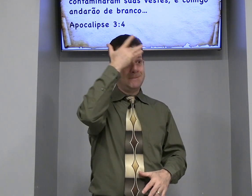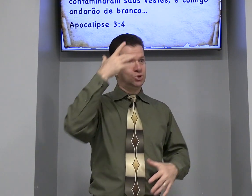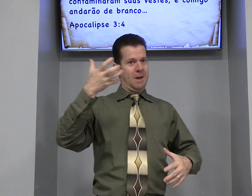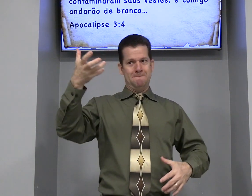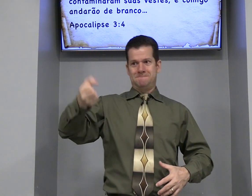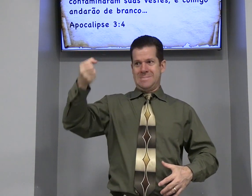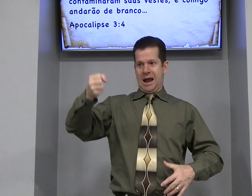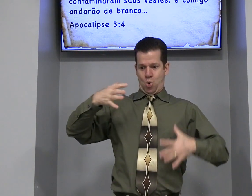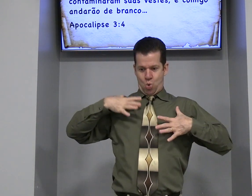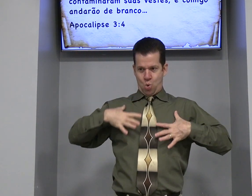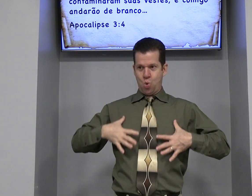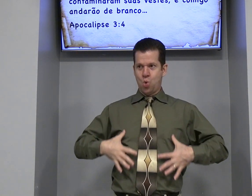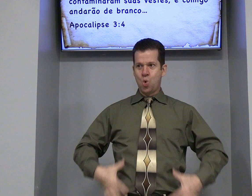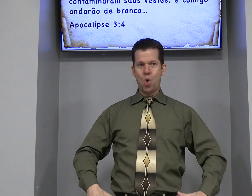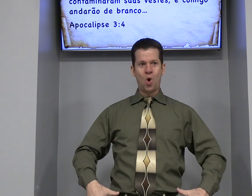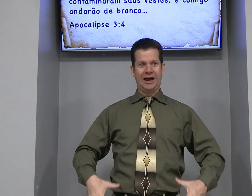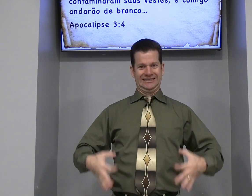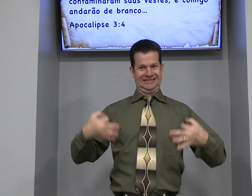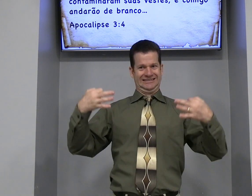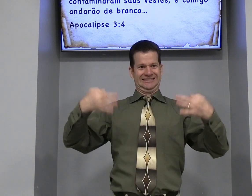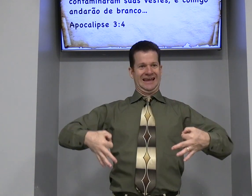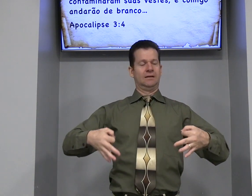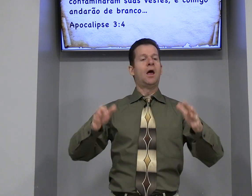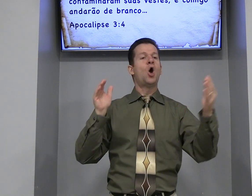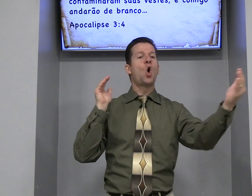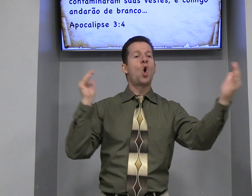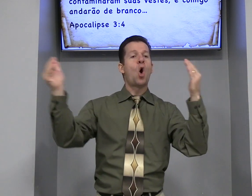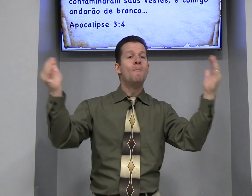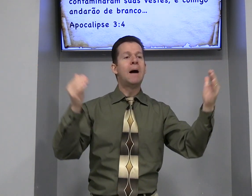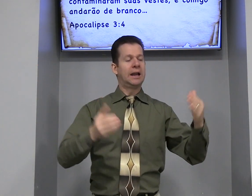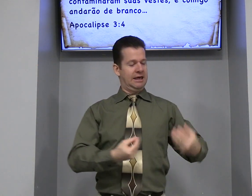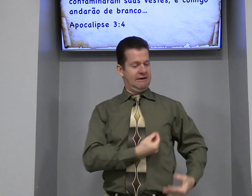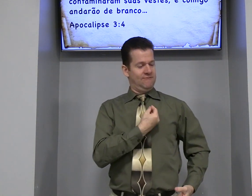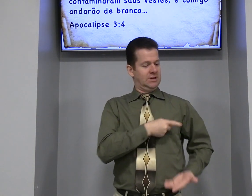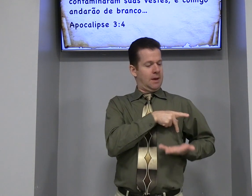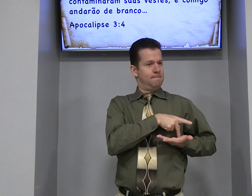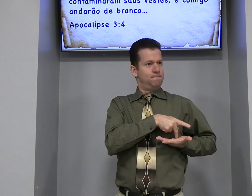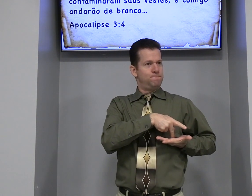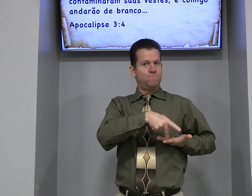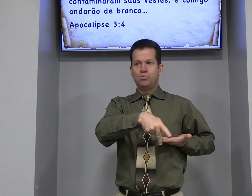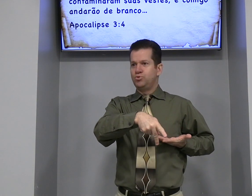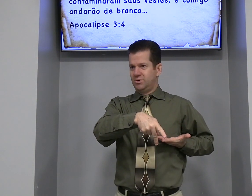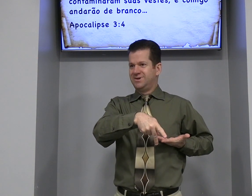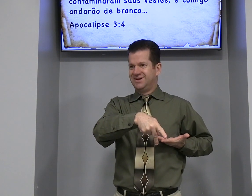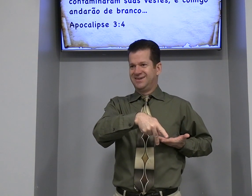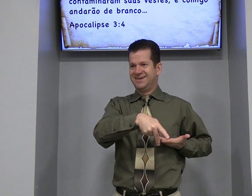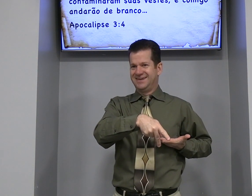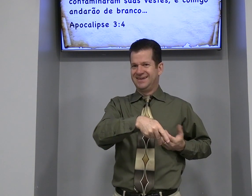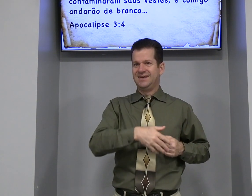Por exemplo, tá com roupa branca, certinha, comparando, uma vida pura.